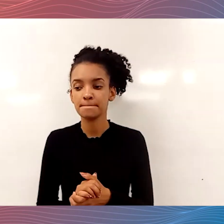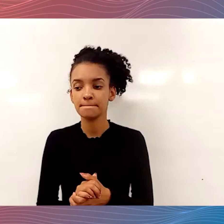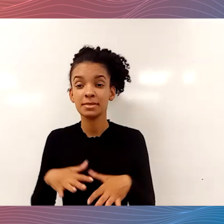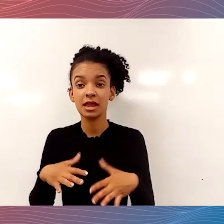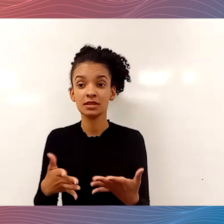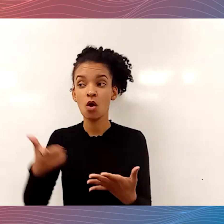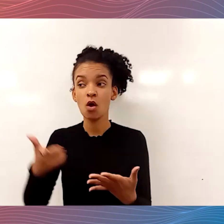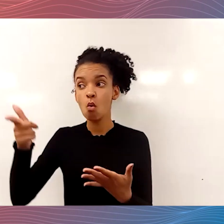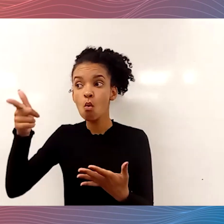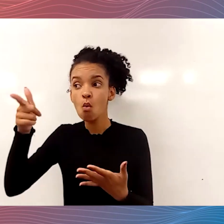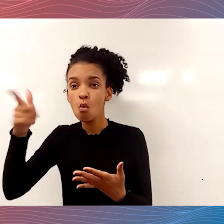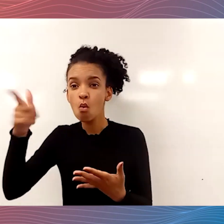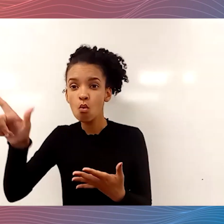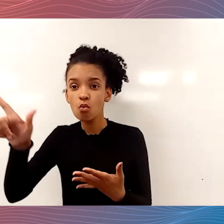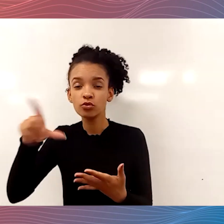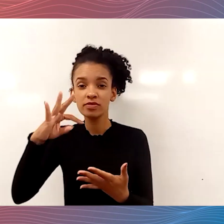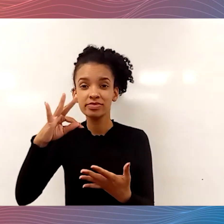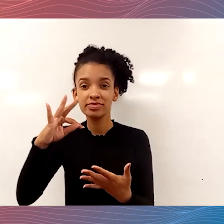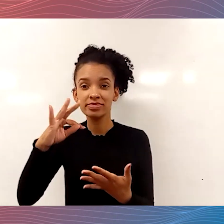um time...